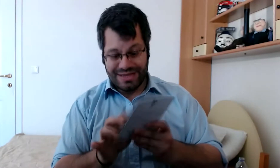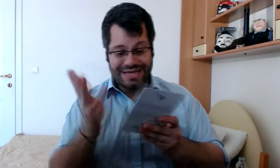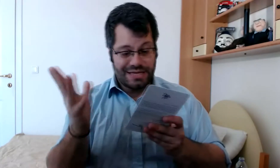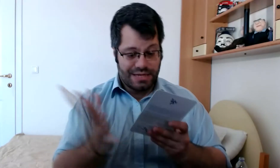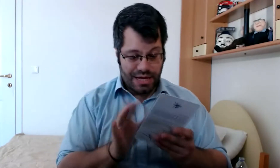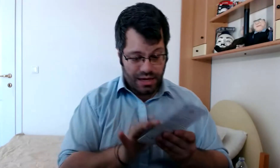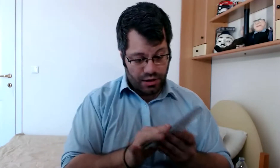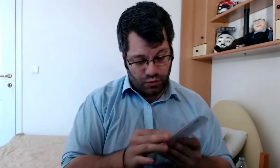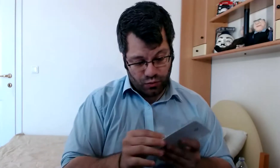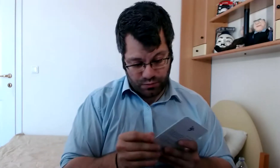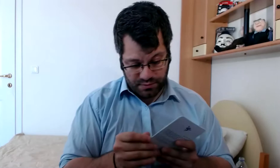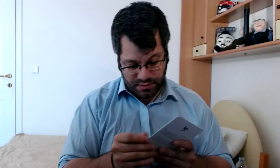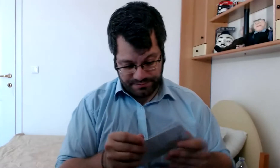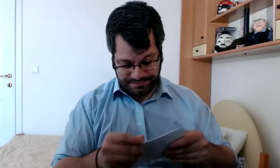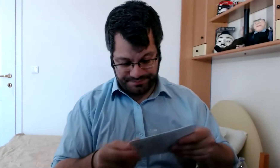Τι είναι αυτό?